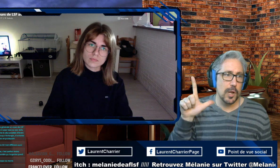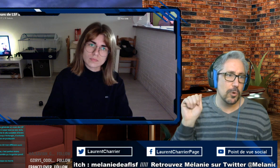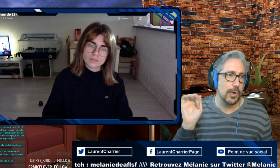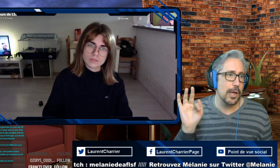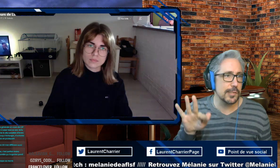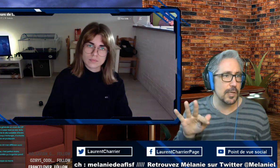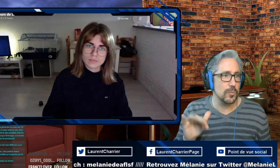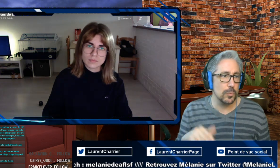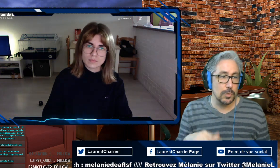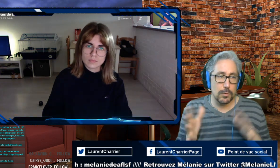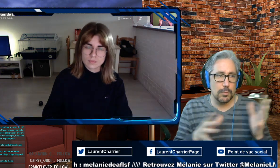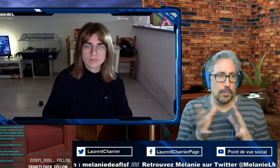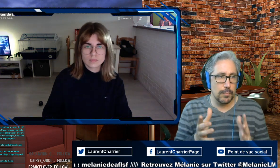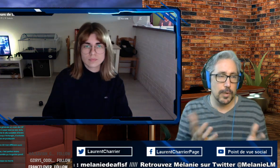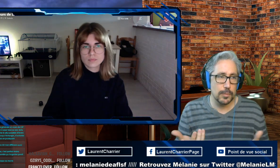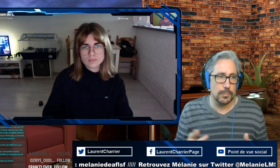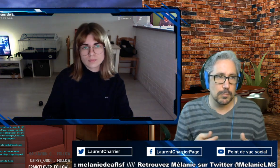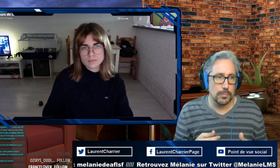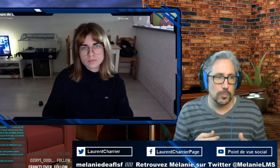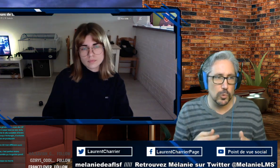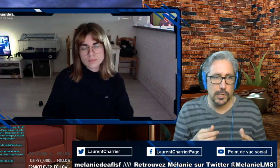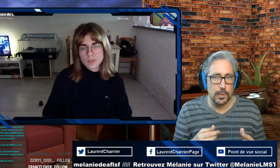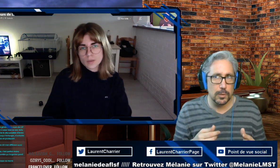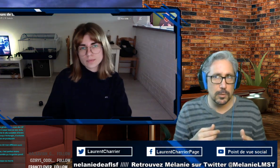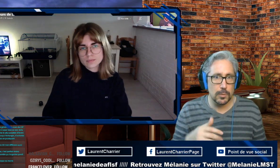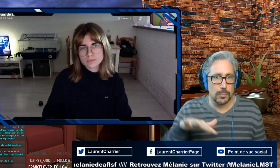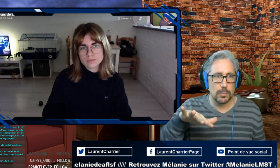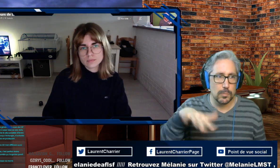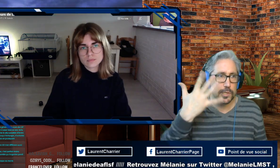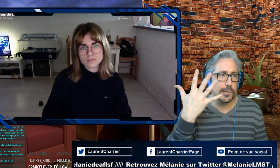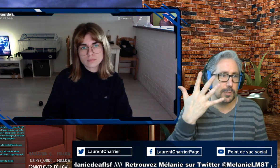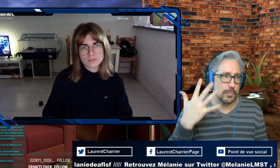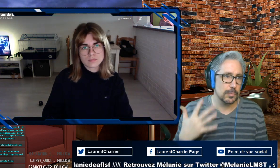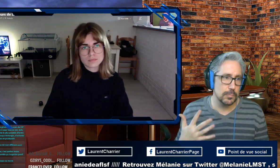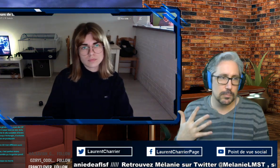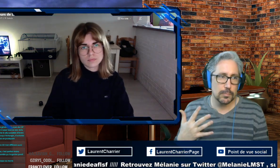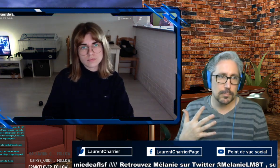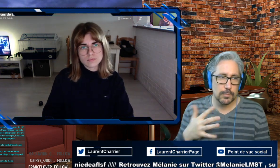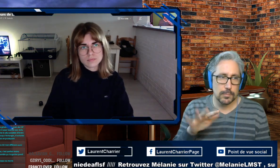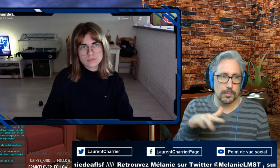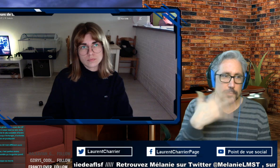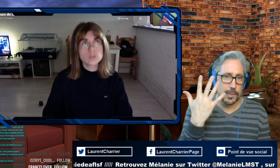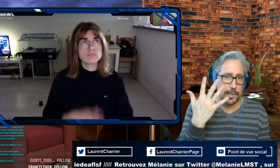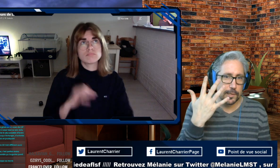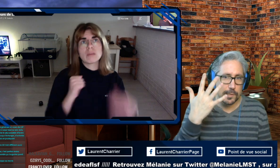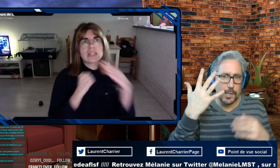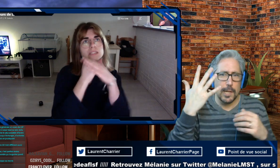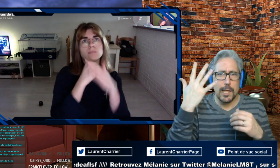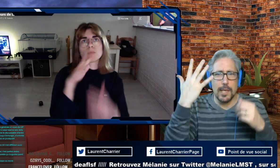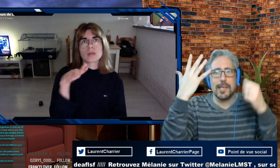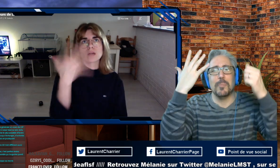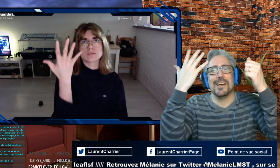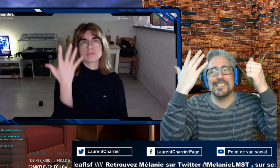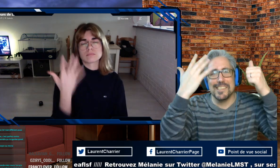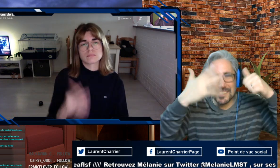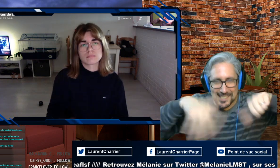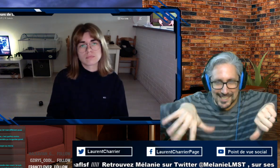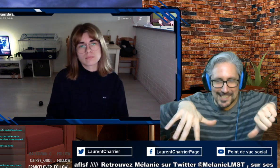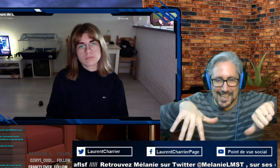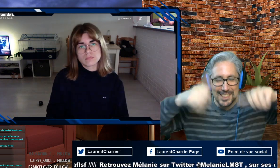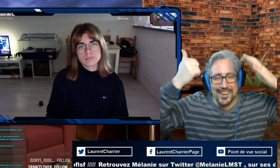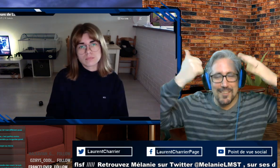qui veulent apprendre la LSF. Donc c'est 15. Oui, maximum. Et après,